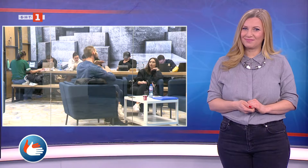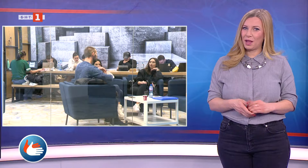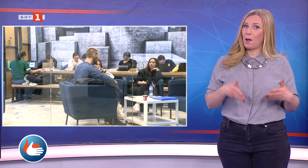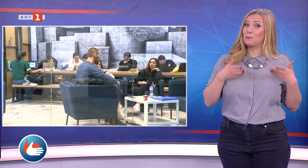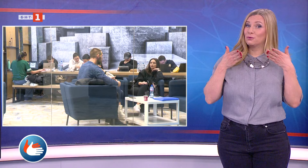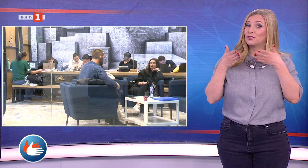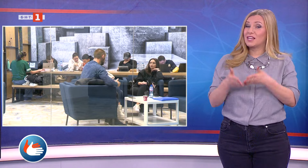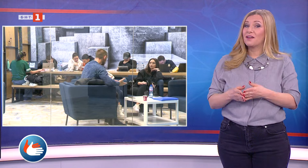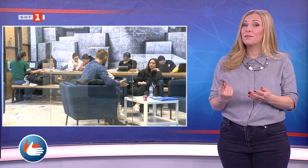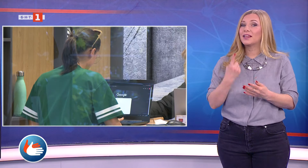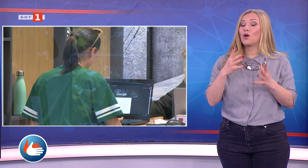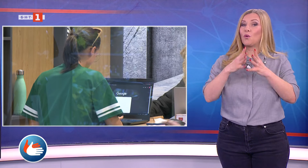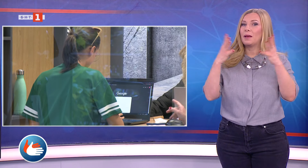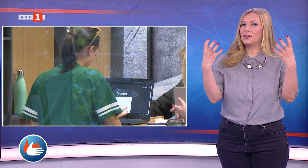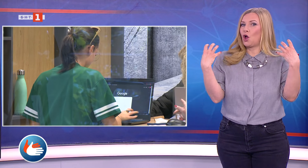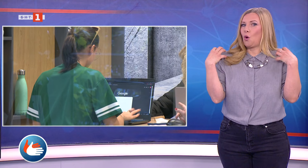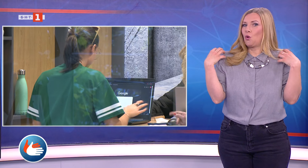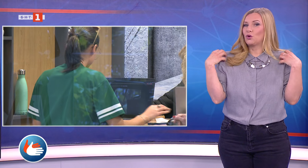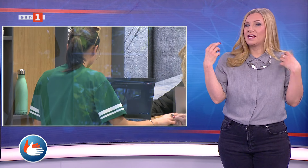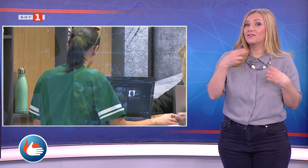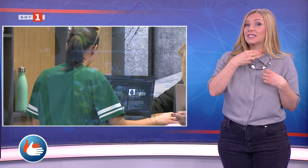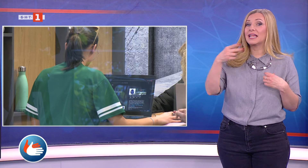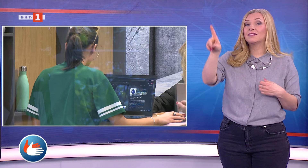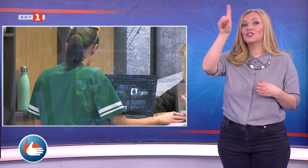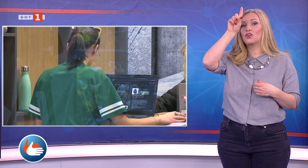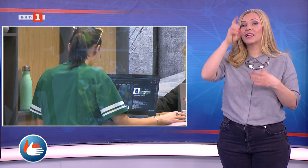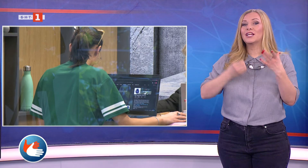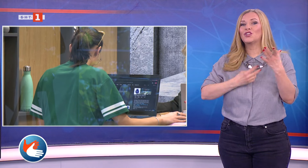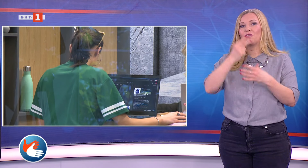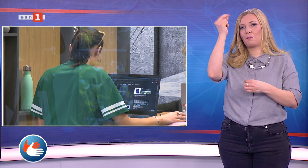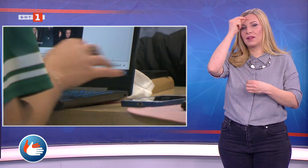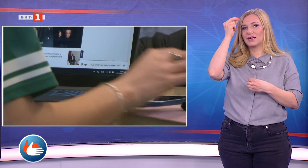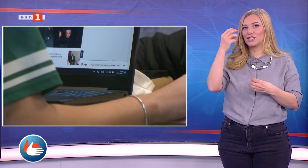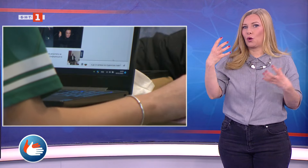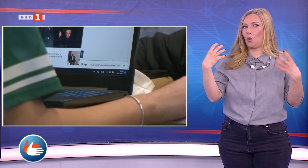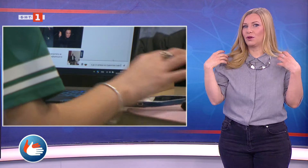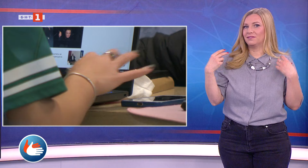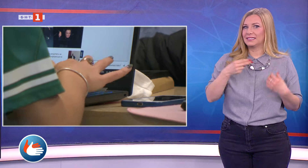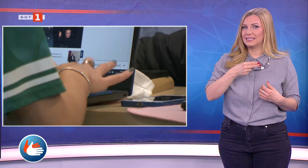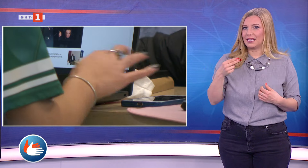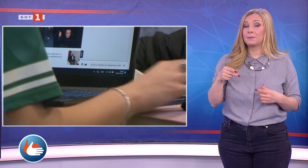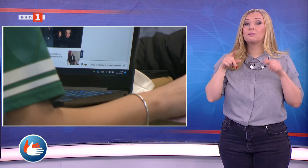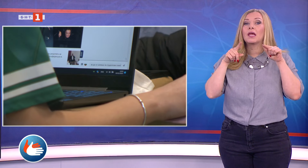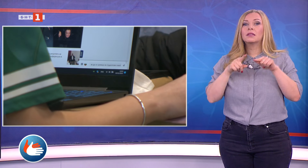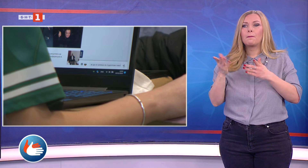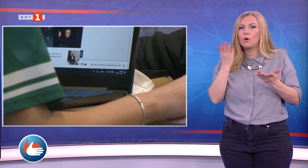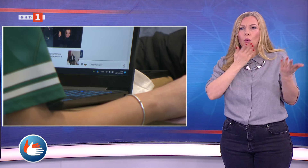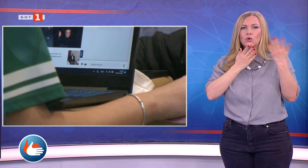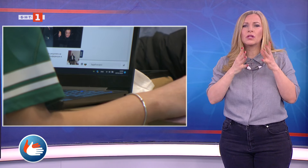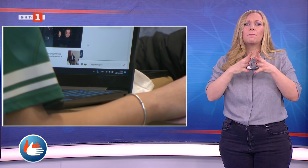Посещаваме един от големите университети в столицата – Нов български университет. В него се обучават десетки студенти от